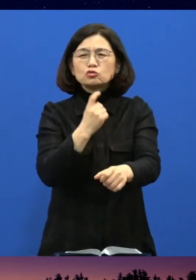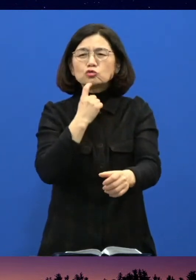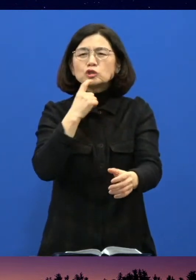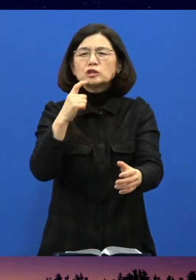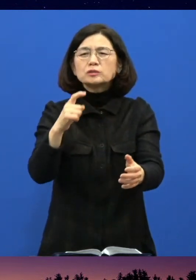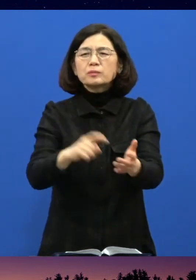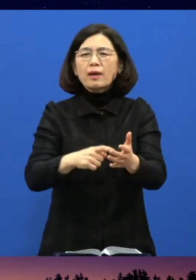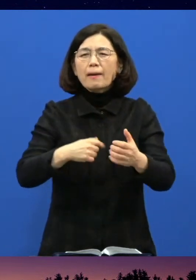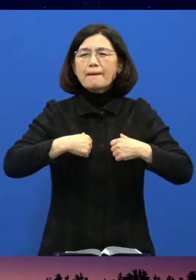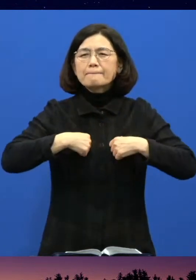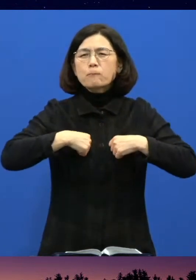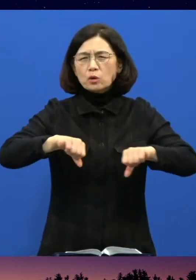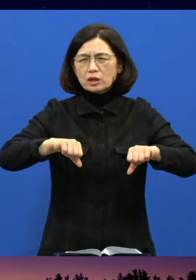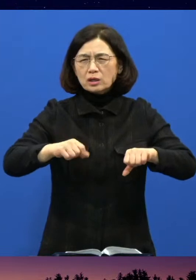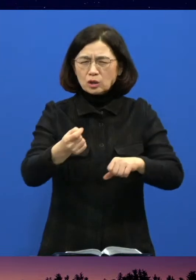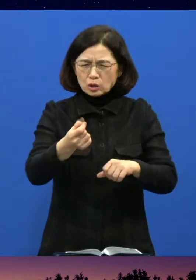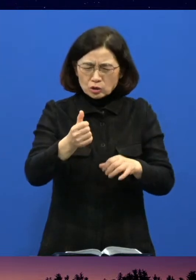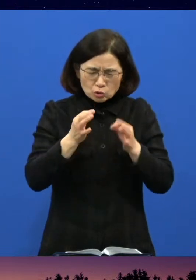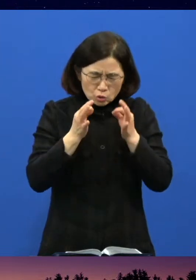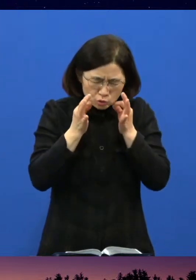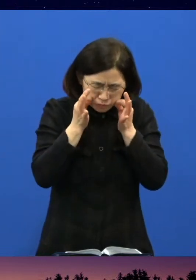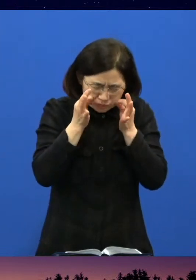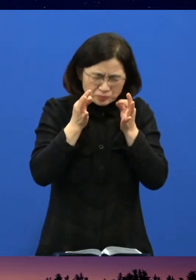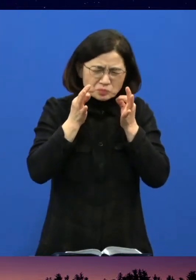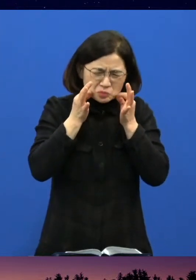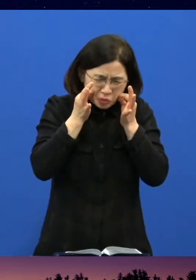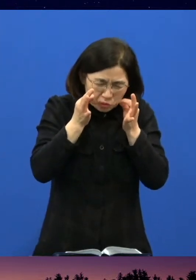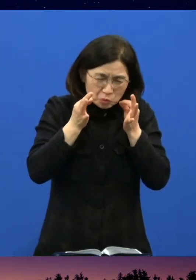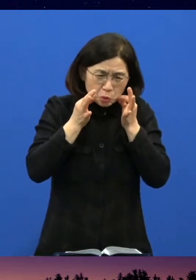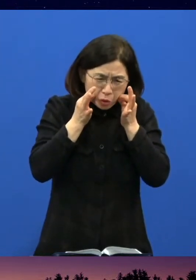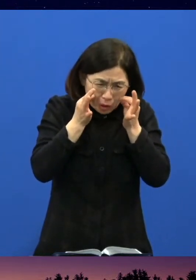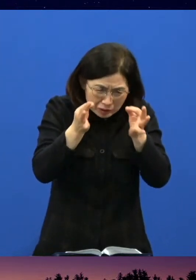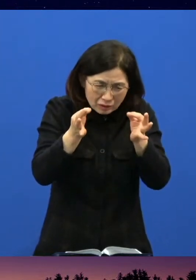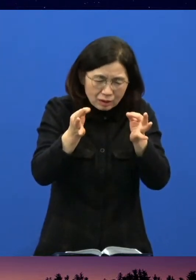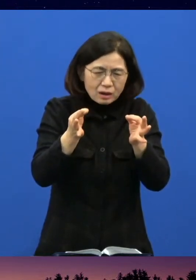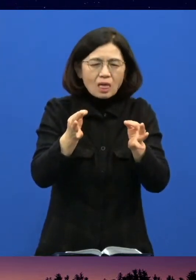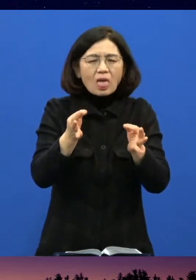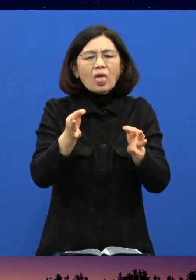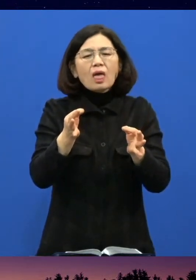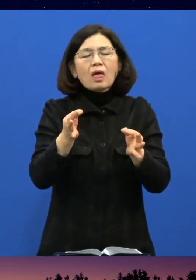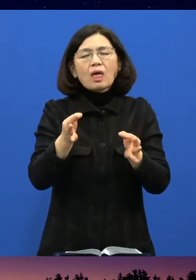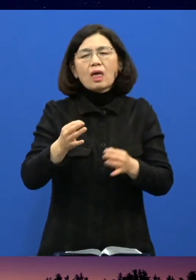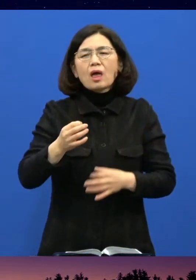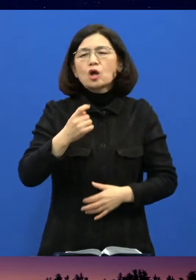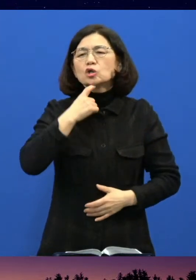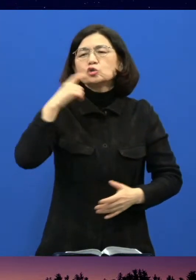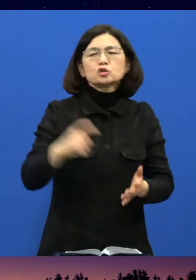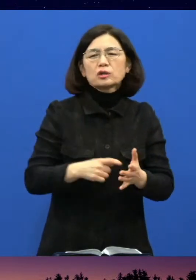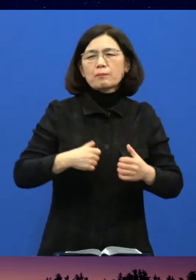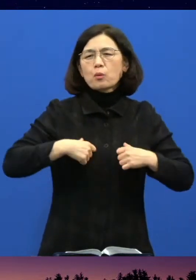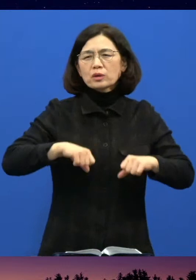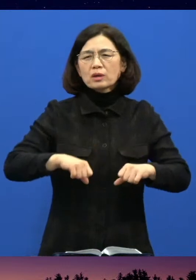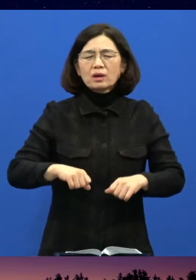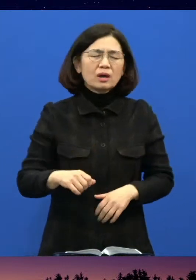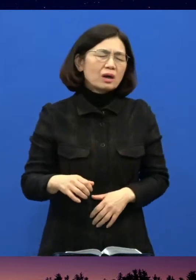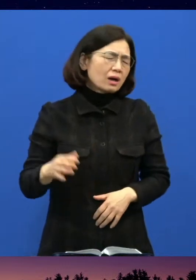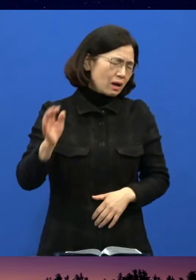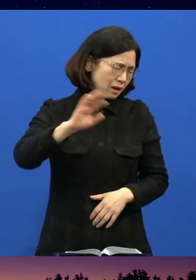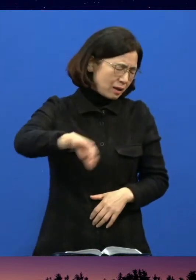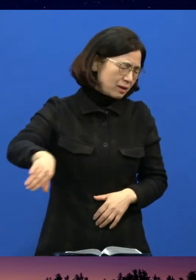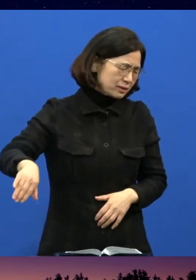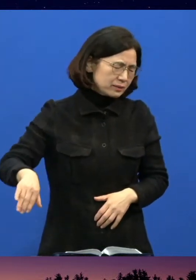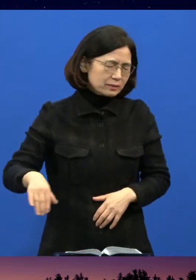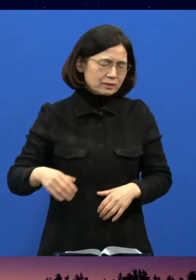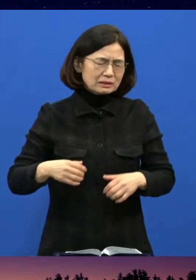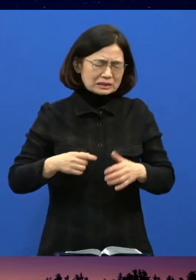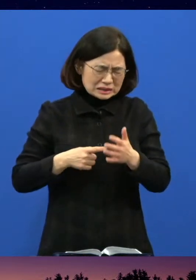포기하는 거예요. 좀 하다가 안 되면 그냥 포기하는 거예요. 너무 쉽게 포기해요. 뭐가 없어요?